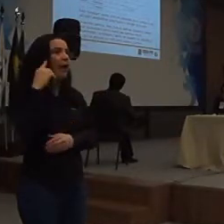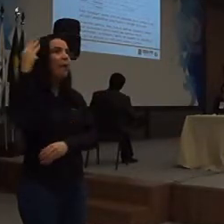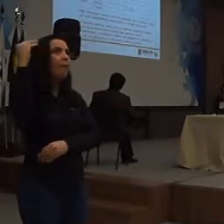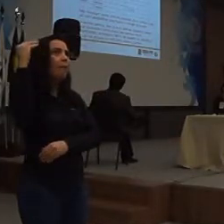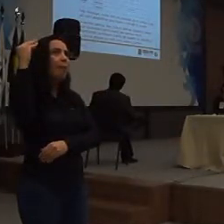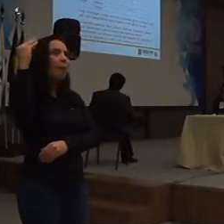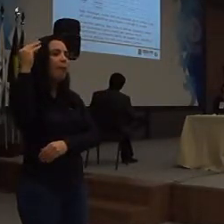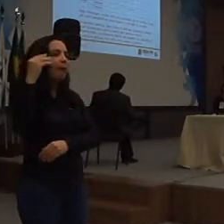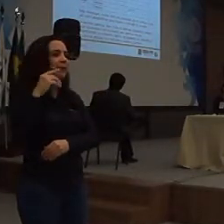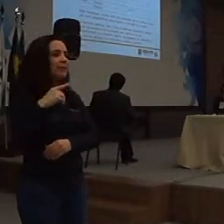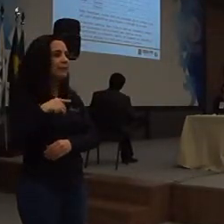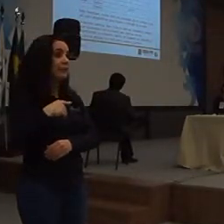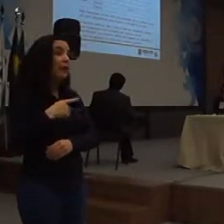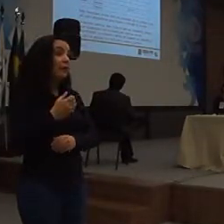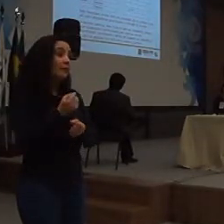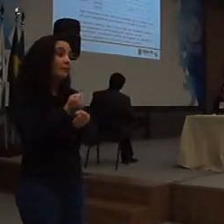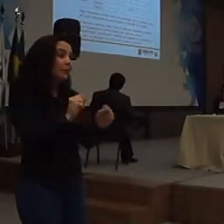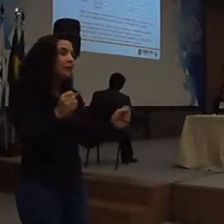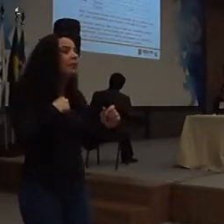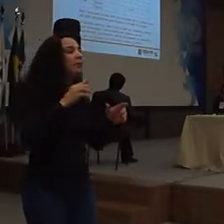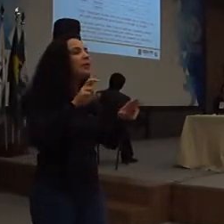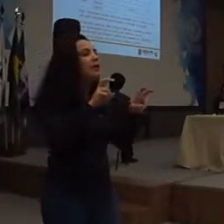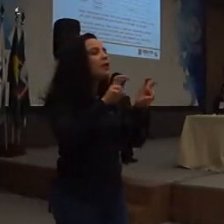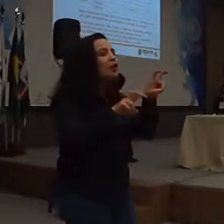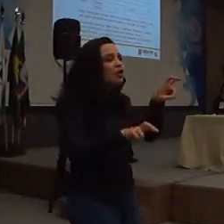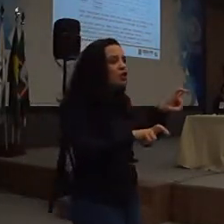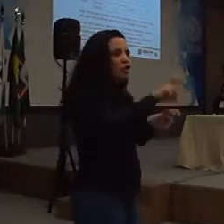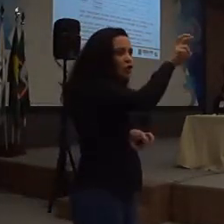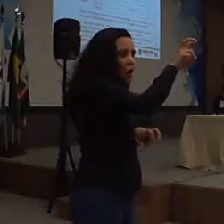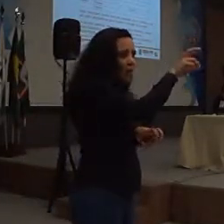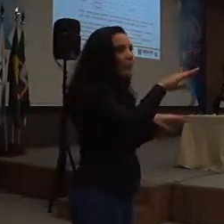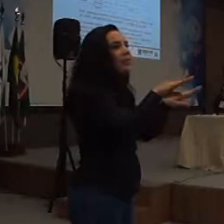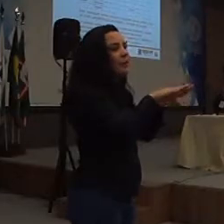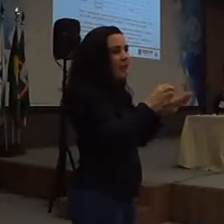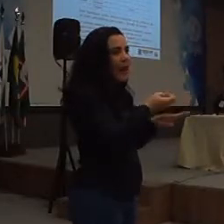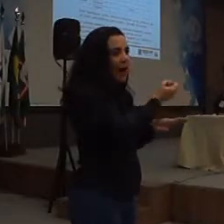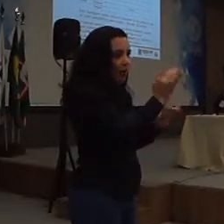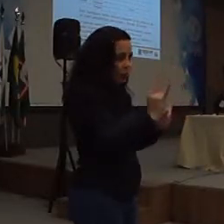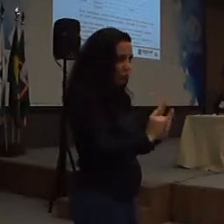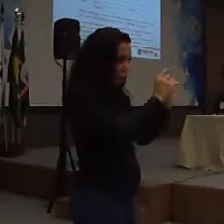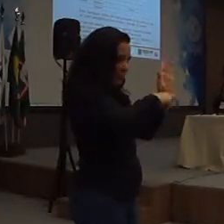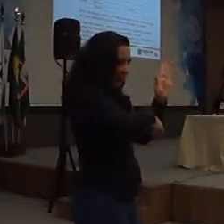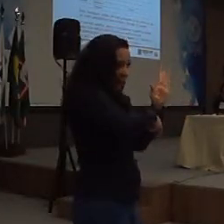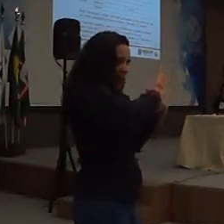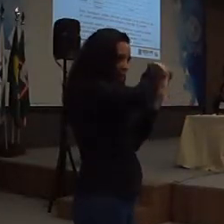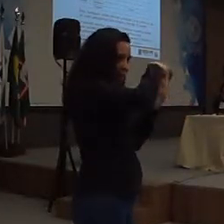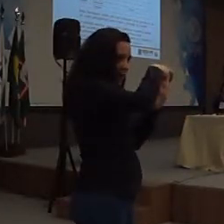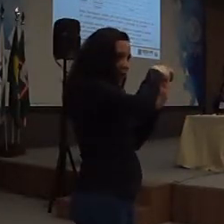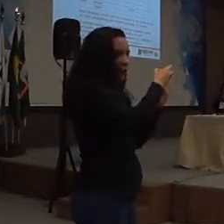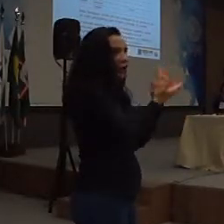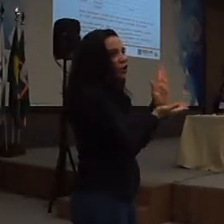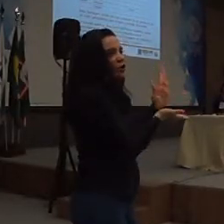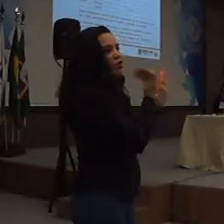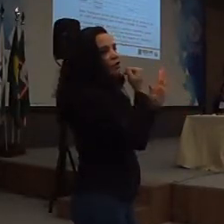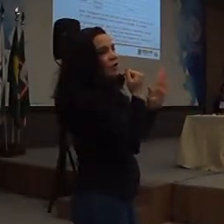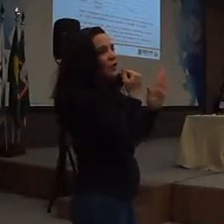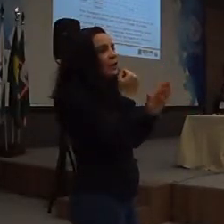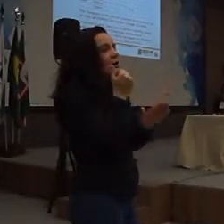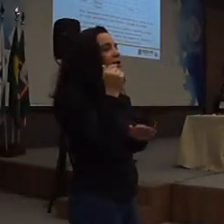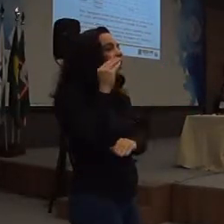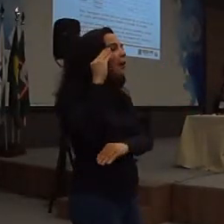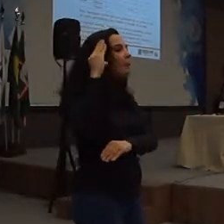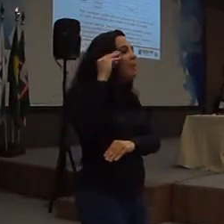assim, chegamos a esses absurdos. Shopping também, já ouvi isso, eu tenho um shopping, a minha cidade tem dois shoppings, um deles ele